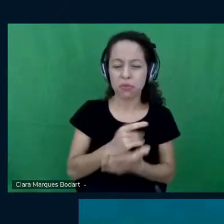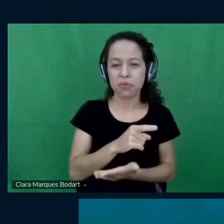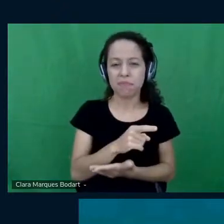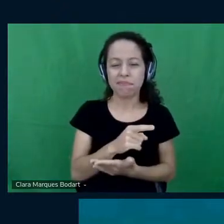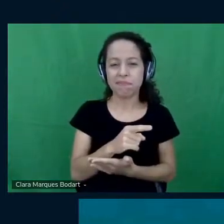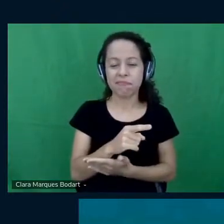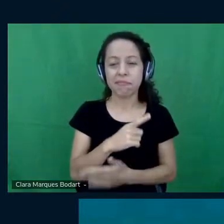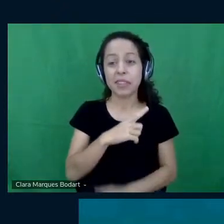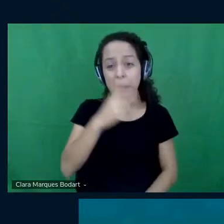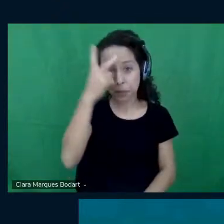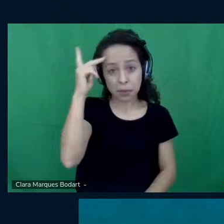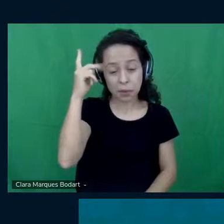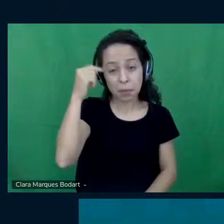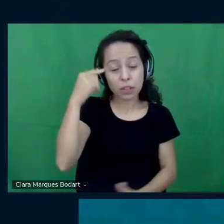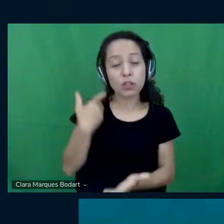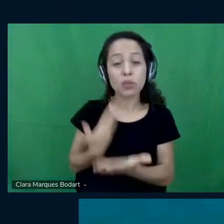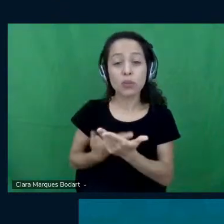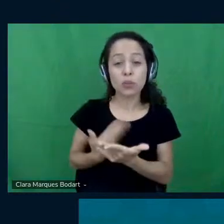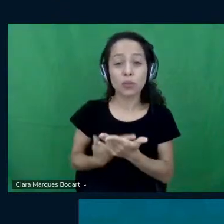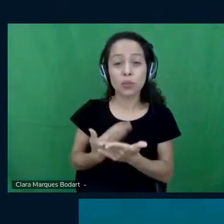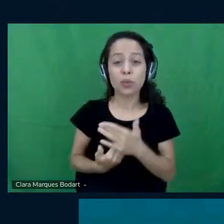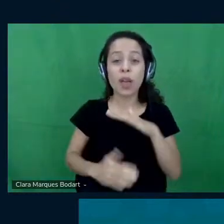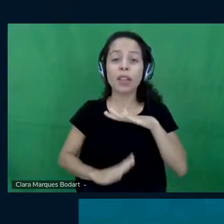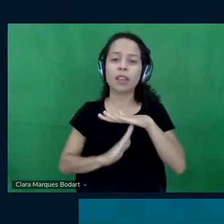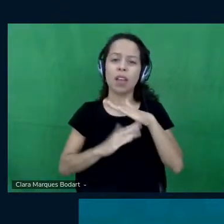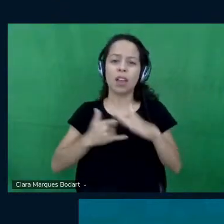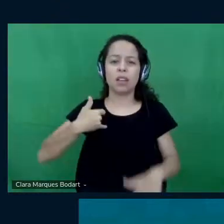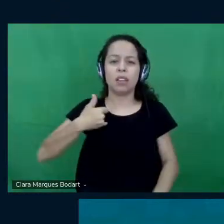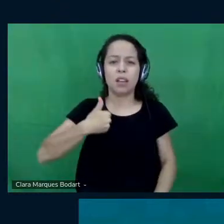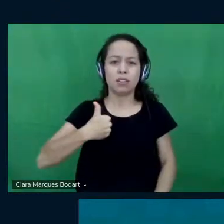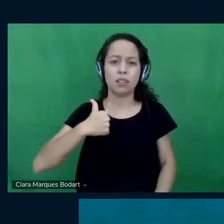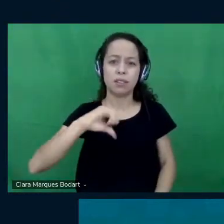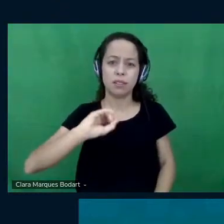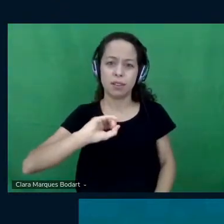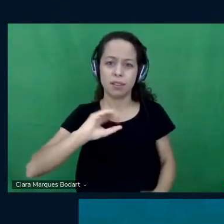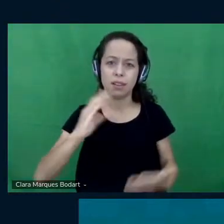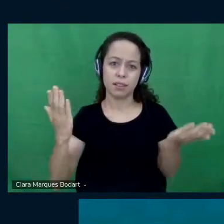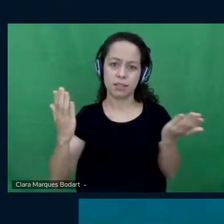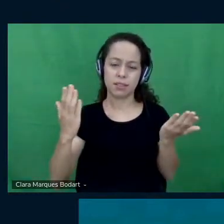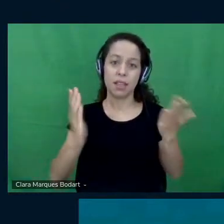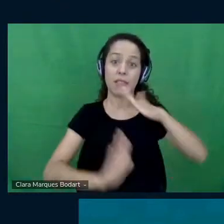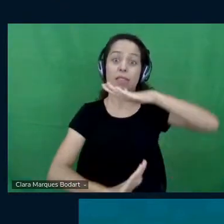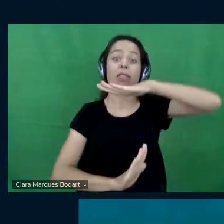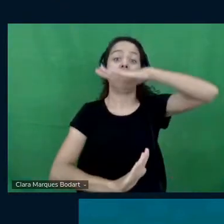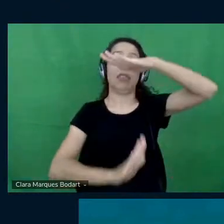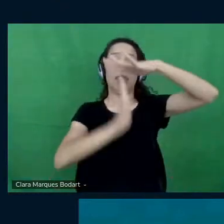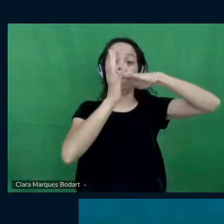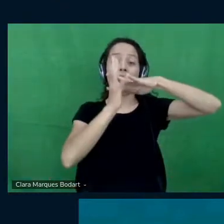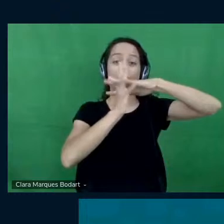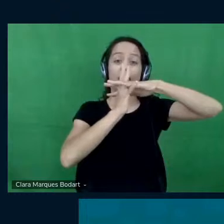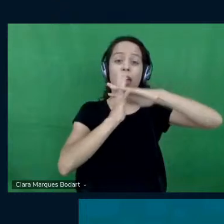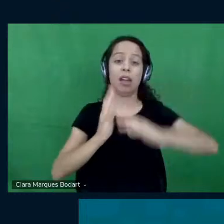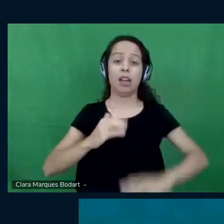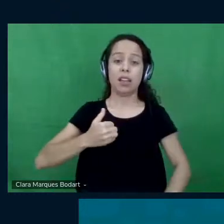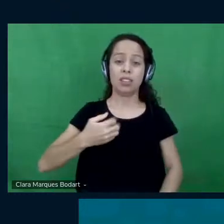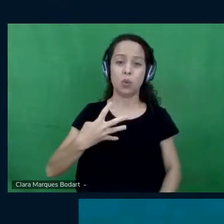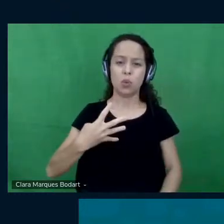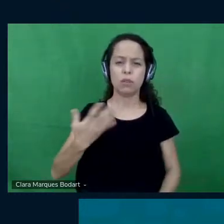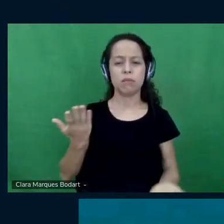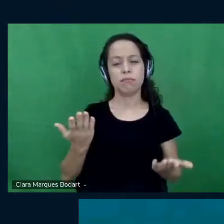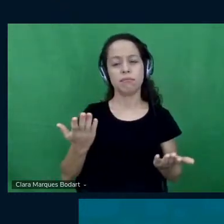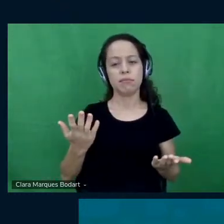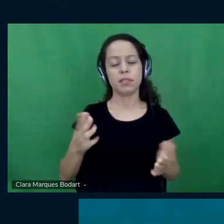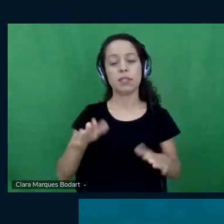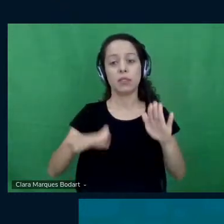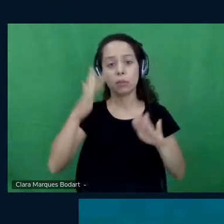é até os 10, 11 anos de idade, quando muitos 14. E aí, muita gente sequer se matricula, ainda que esteja em